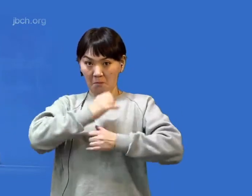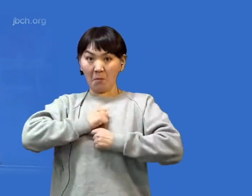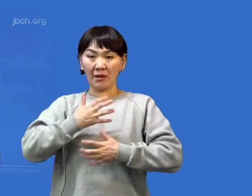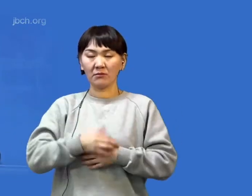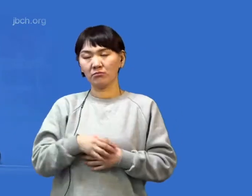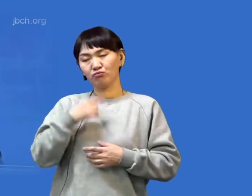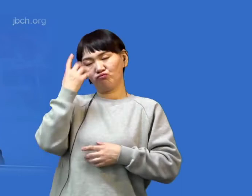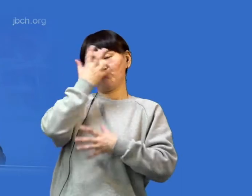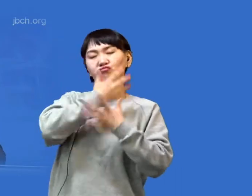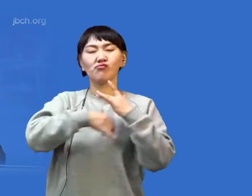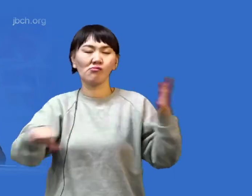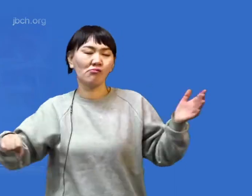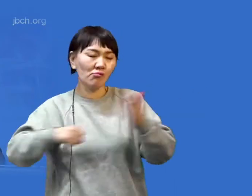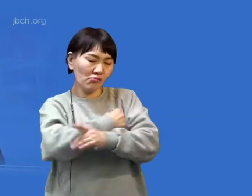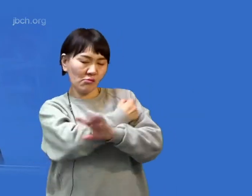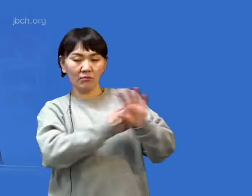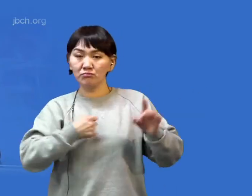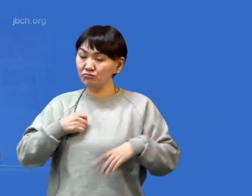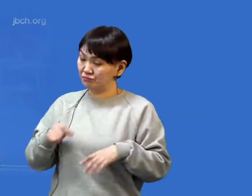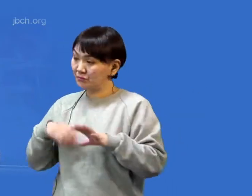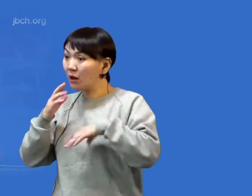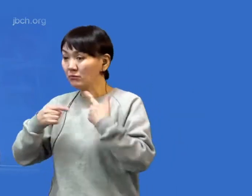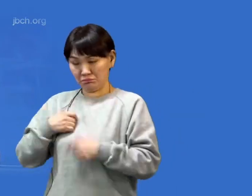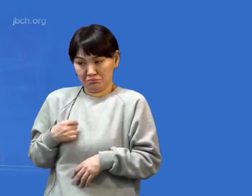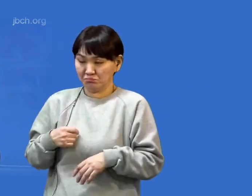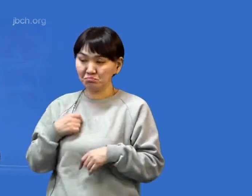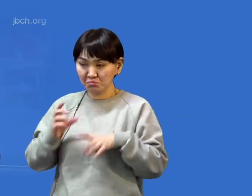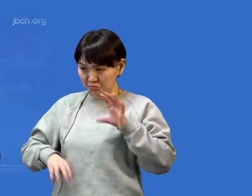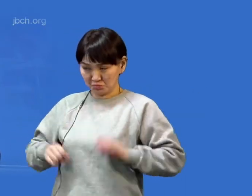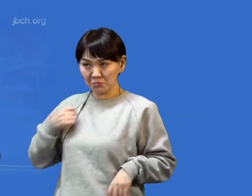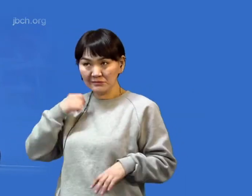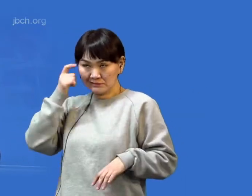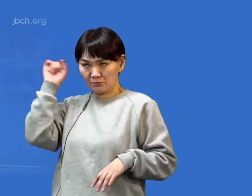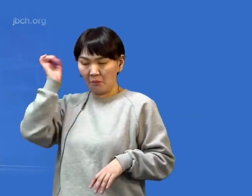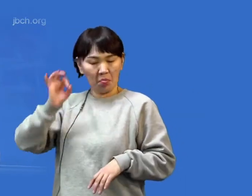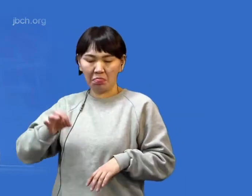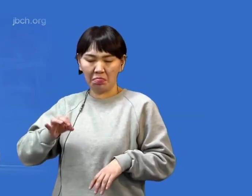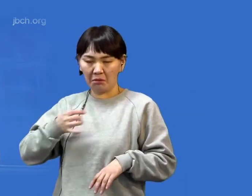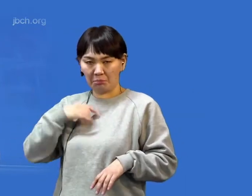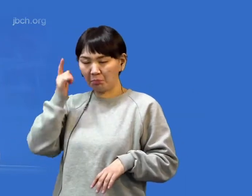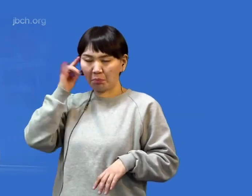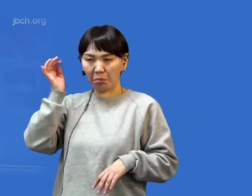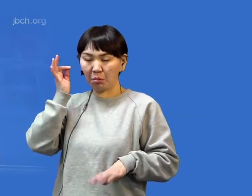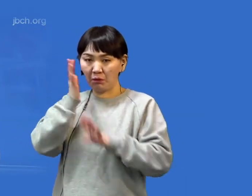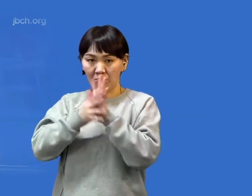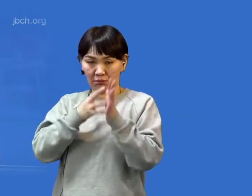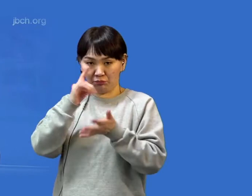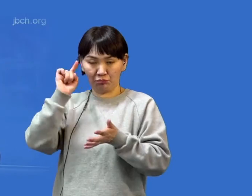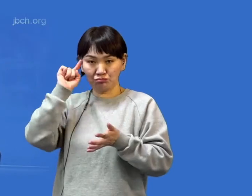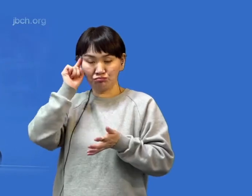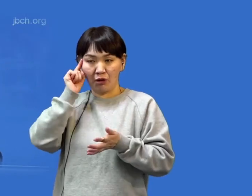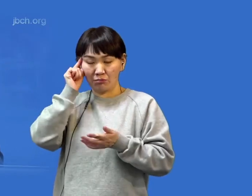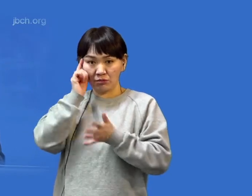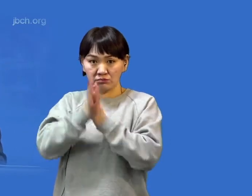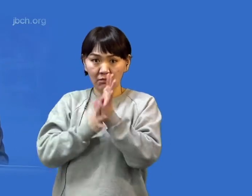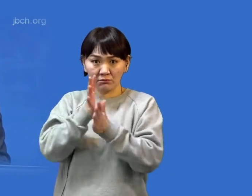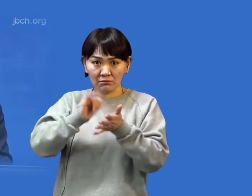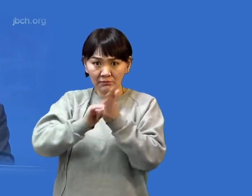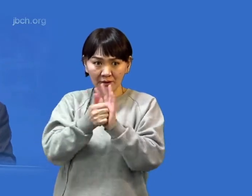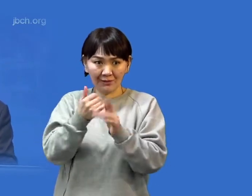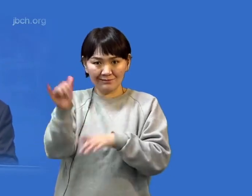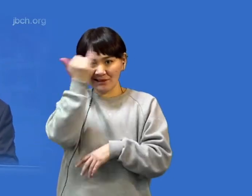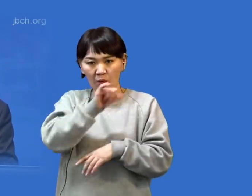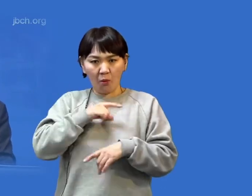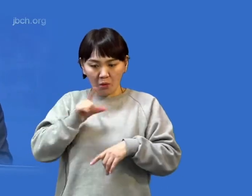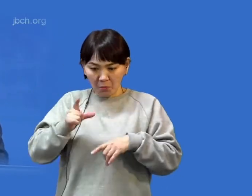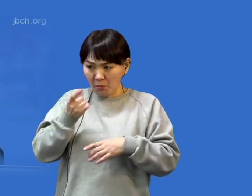хайчхад оо надад санагдахгүй байна гэдэл шал дэмий юм ярьж идэг шүү дээ. Үнэхээр бодитоор өөрийн ухаангүй явж идэг хүмүүс